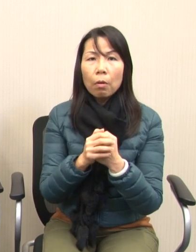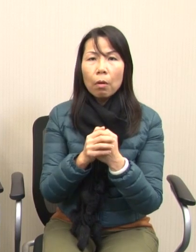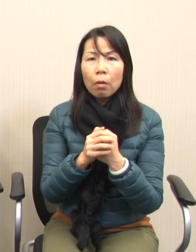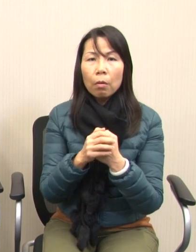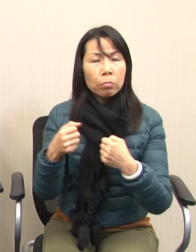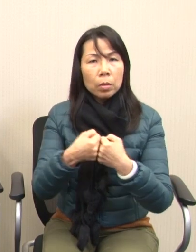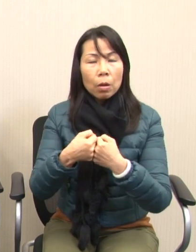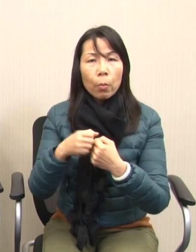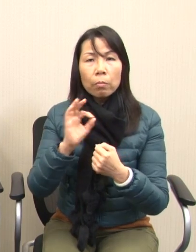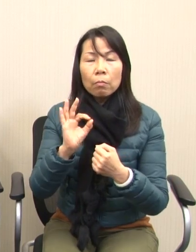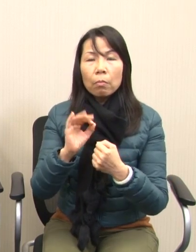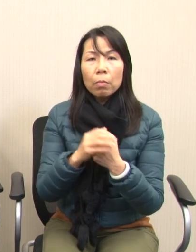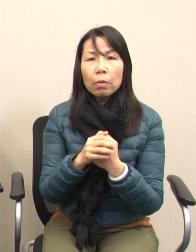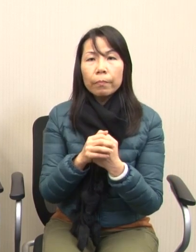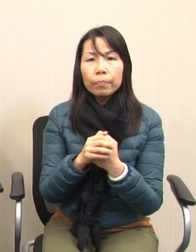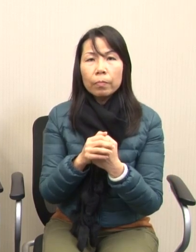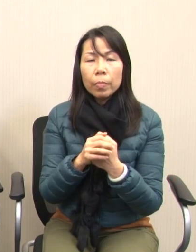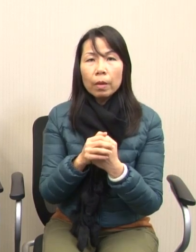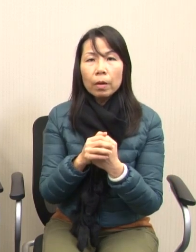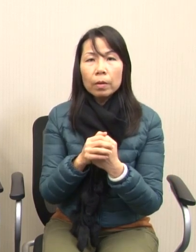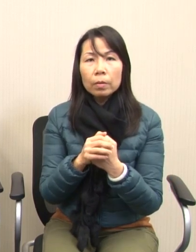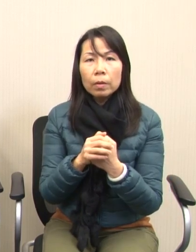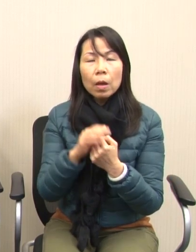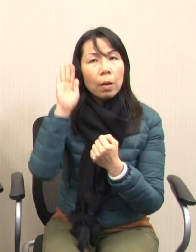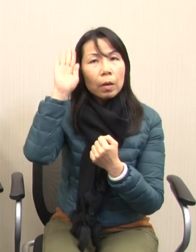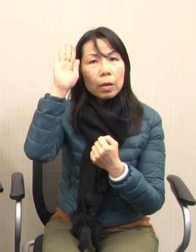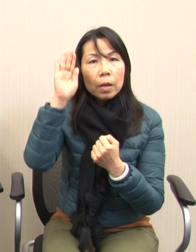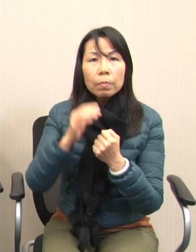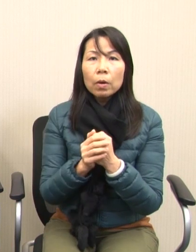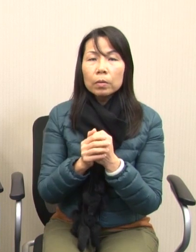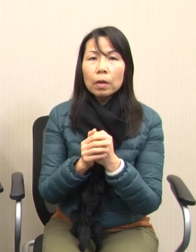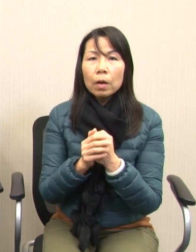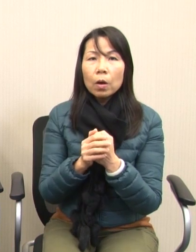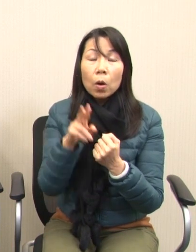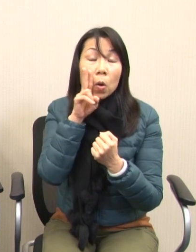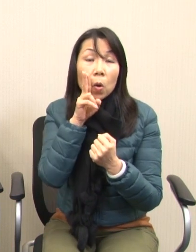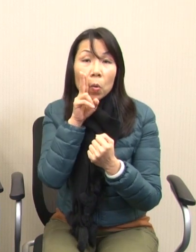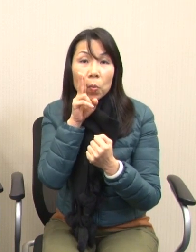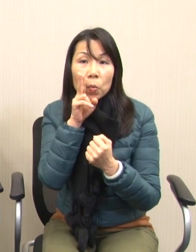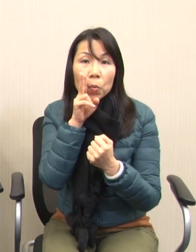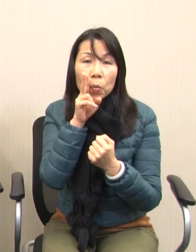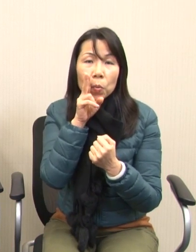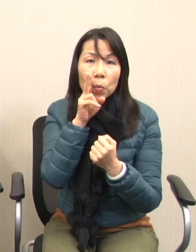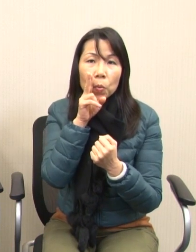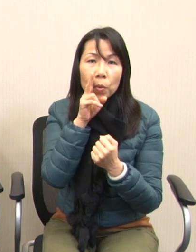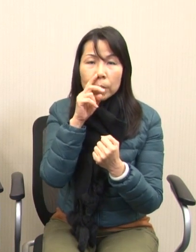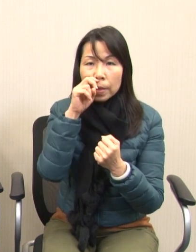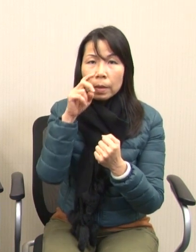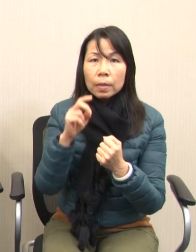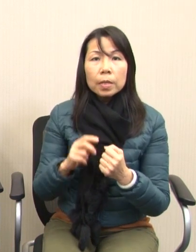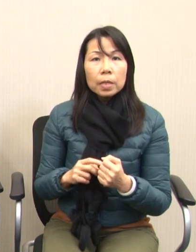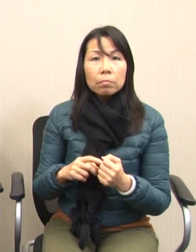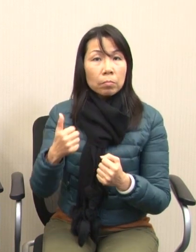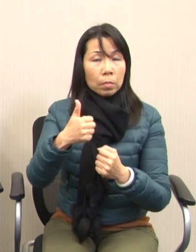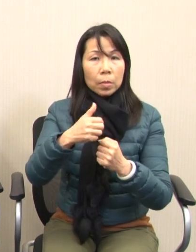力去鬥啦，唯一可以投機，唯一寄望一個似乎好似冇咁邪惡、冇咁 evil 或者冇